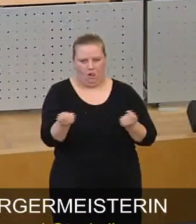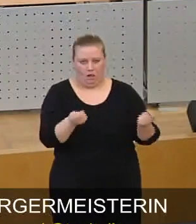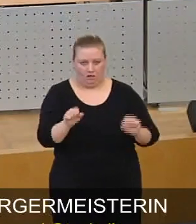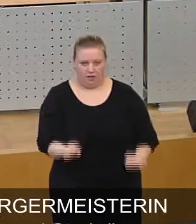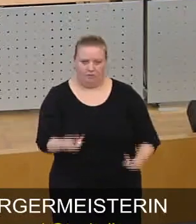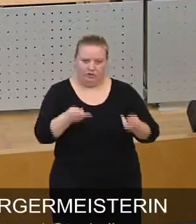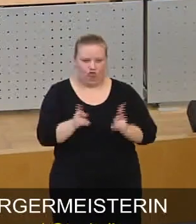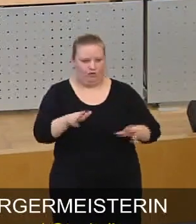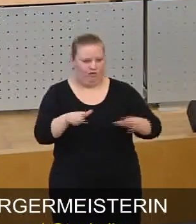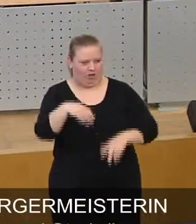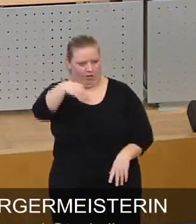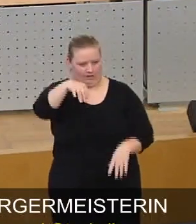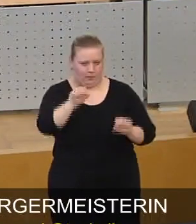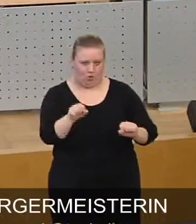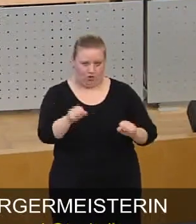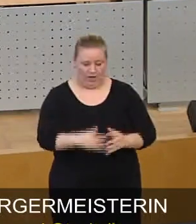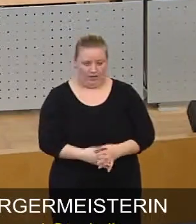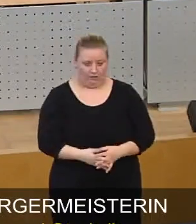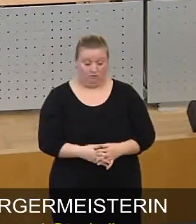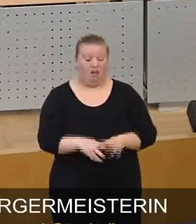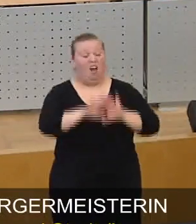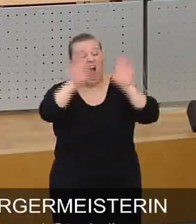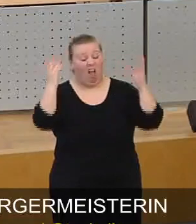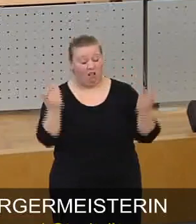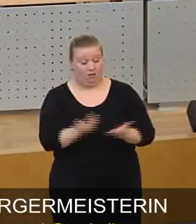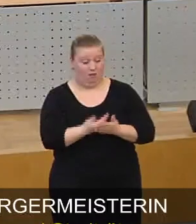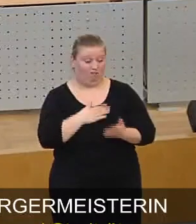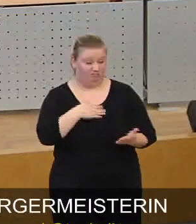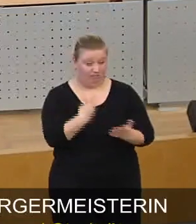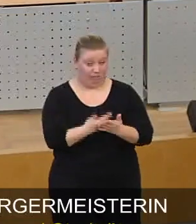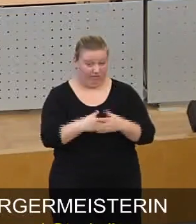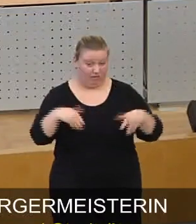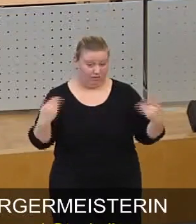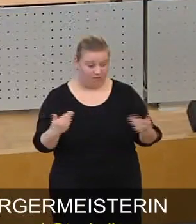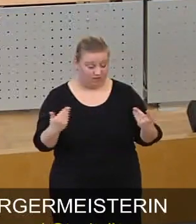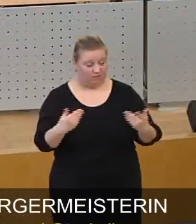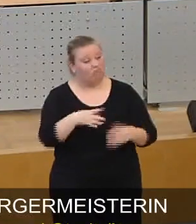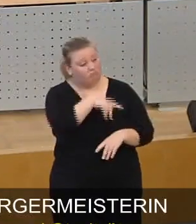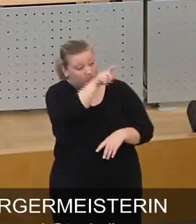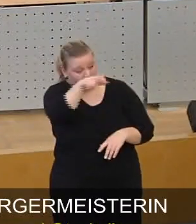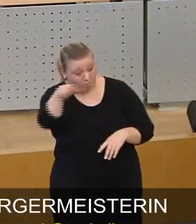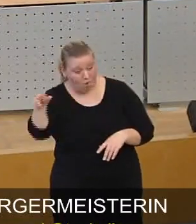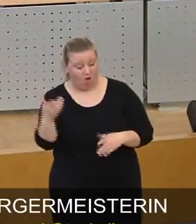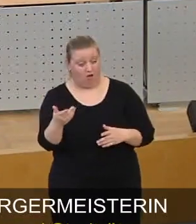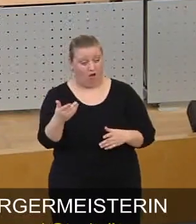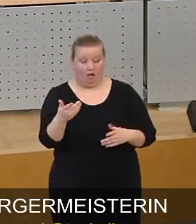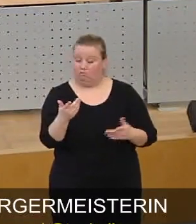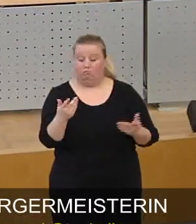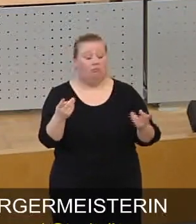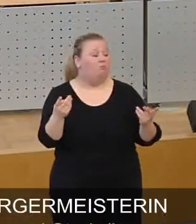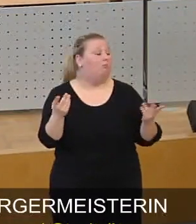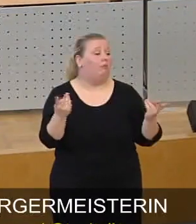die die Stadtverwaltung Dresden hat. Generell empfehlen wir jeden Bürger und jeder Bürgerin,